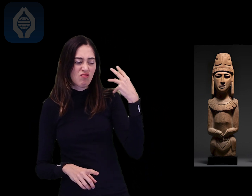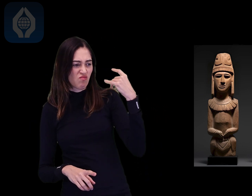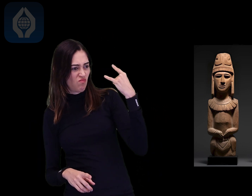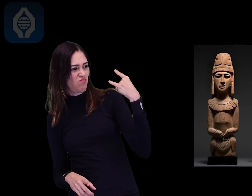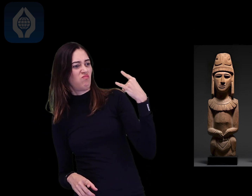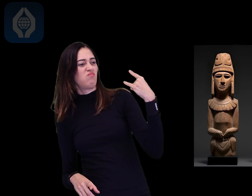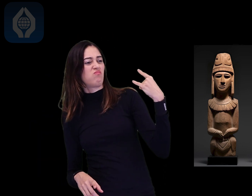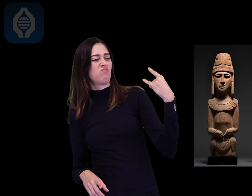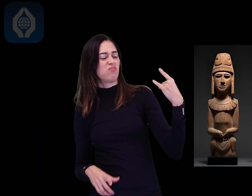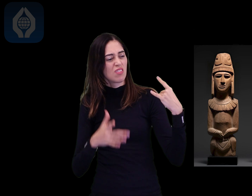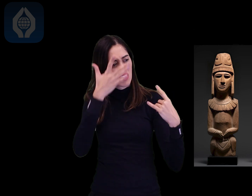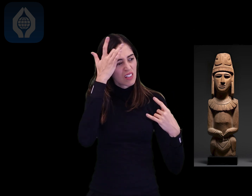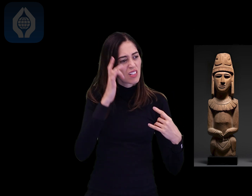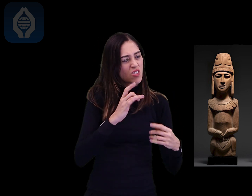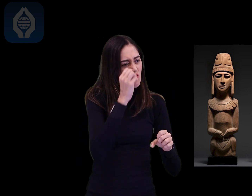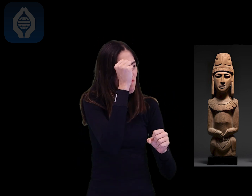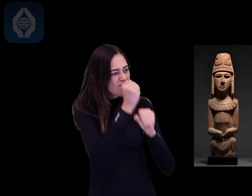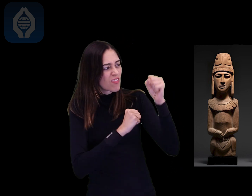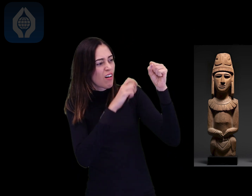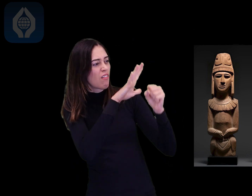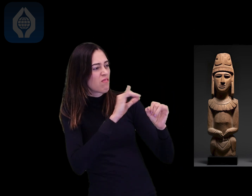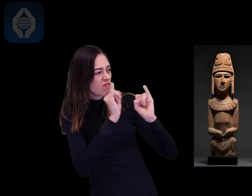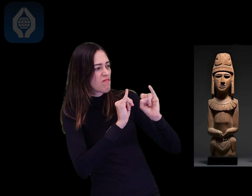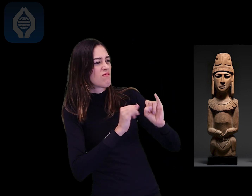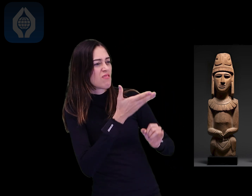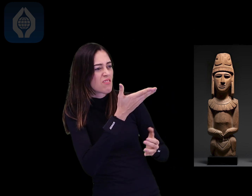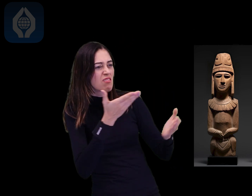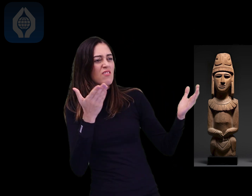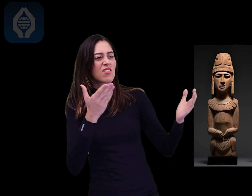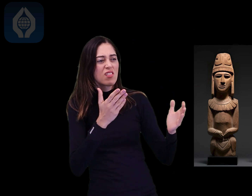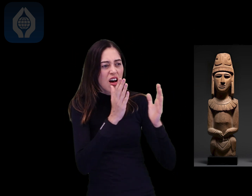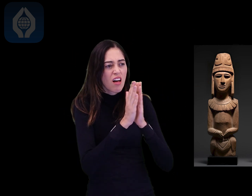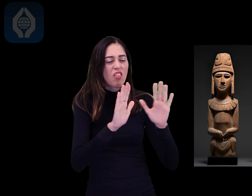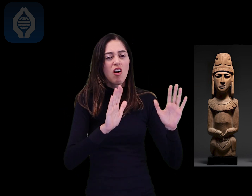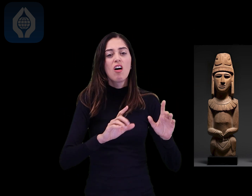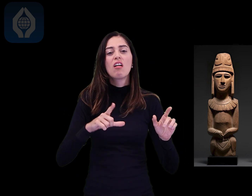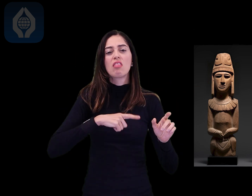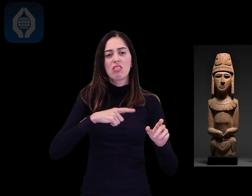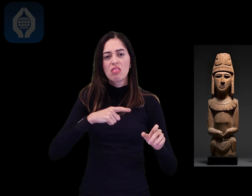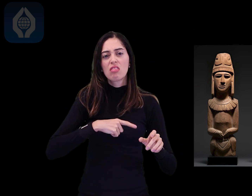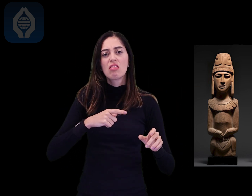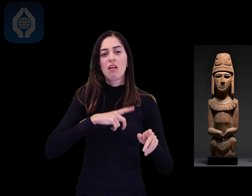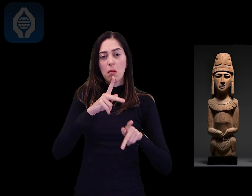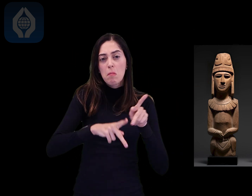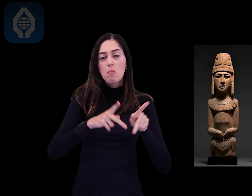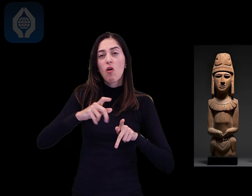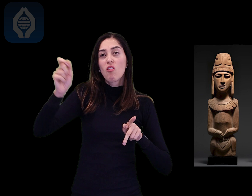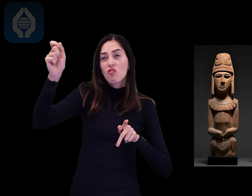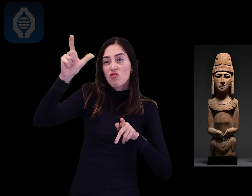Muitas sociedades primitivas ainda adoram o sol, a lua, as estrelas, pássaros e